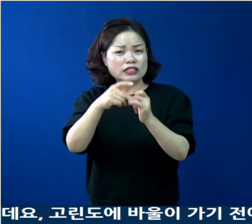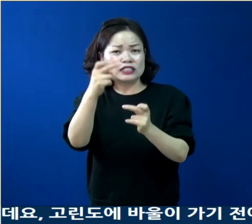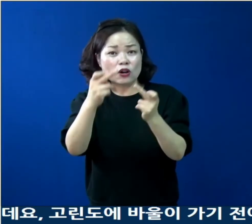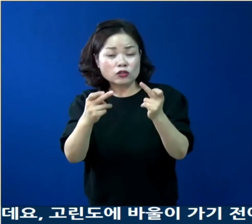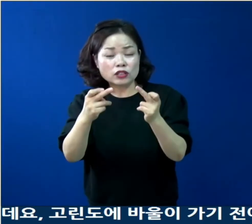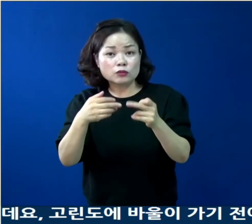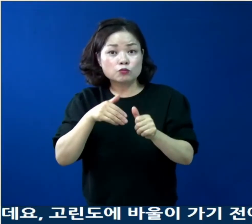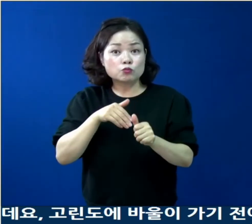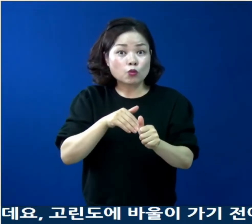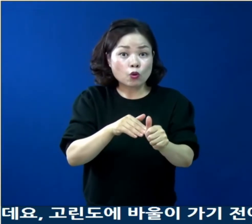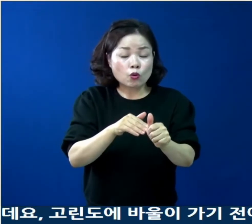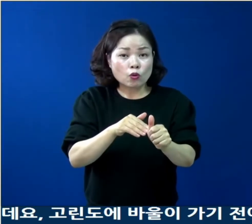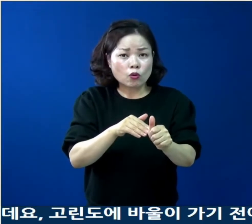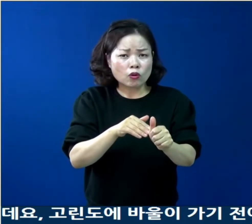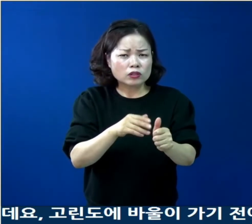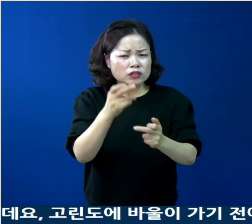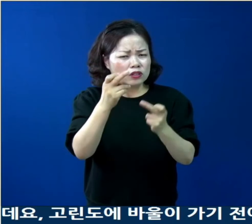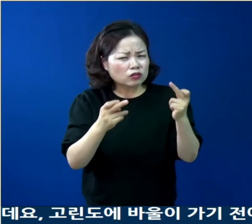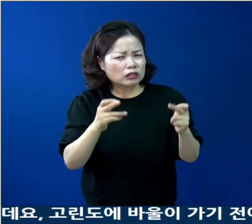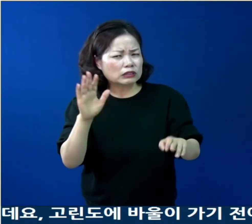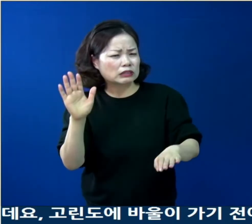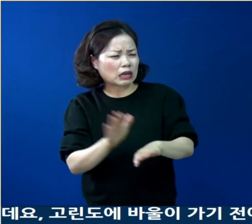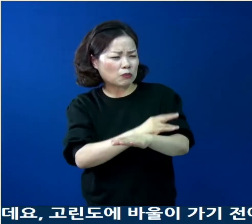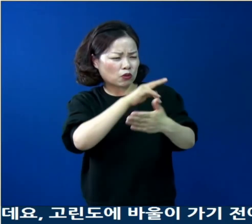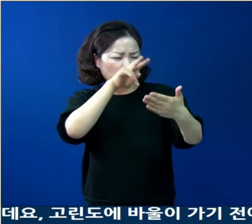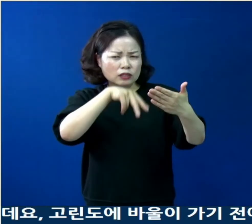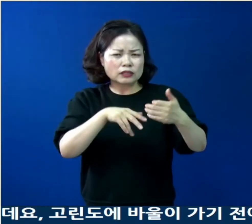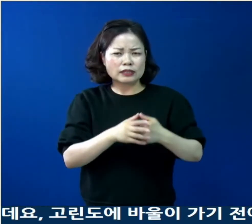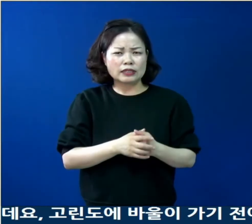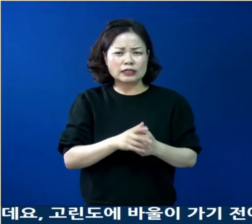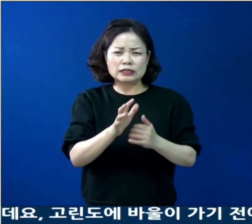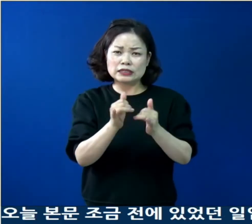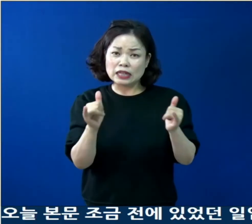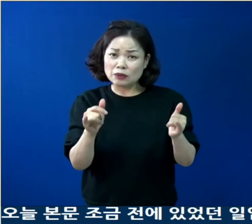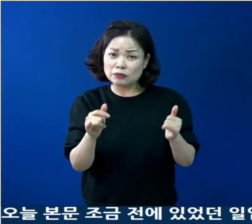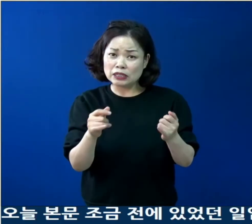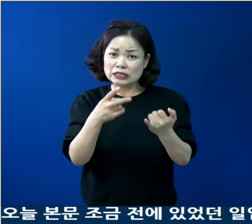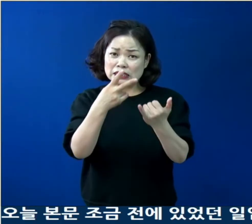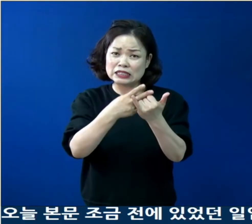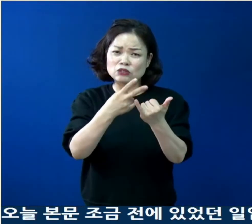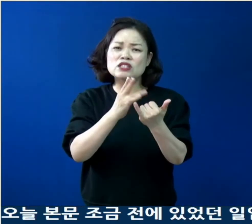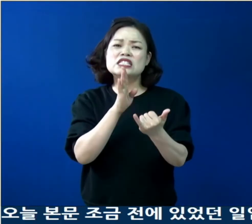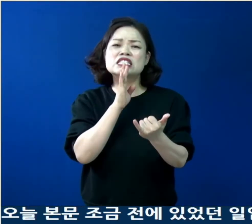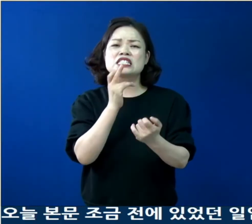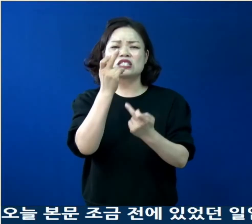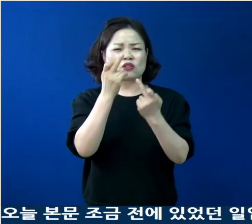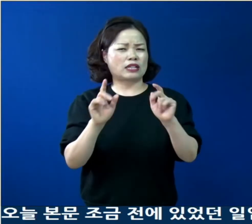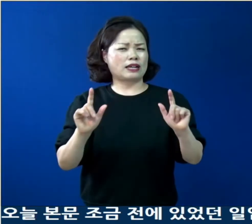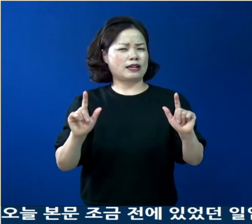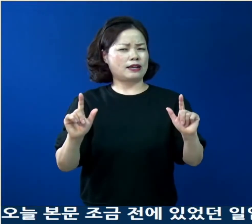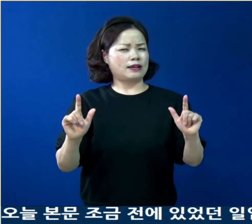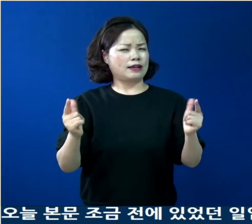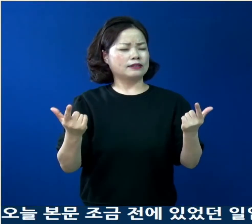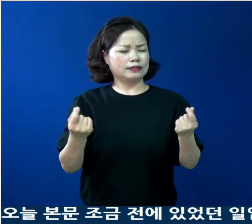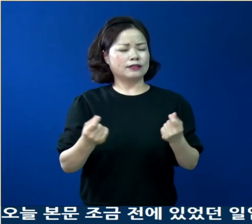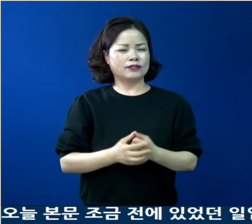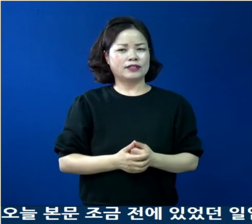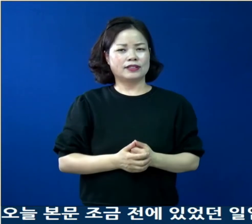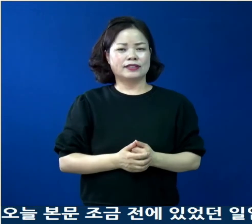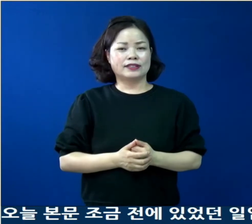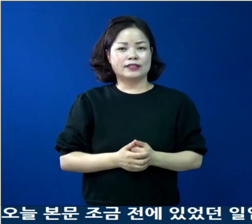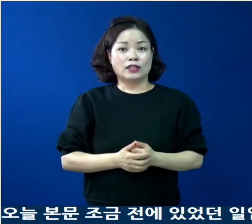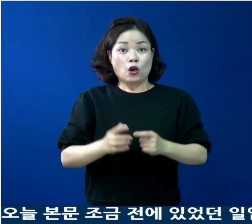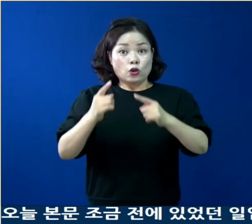형제를 보내노니. 어떤 분들은 여기서 그 형제를 잘못 읽어갖고 이 사람이 디도의 친형제다 그러는데 그건 아니고요.